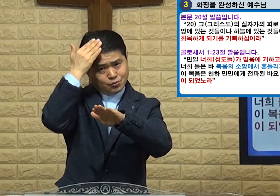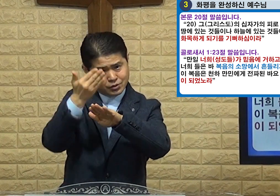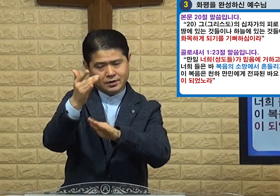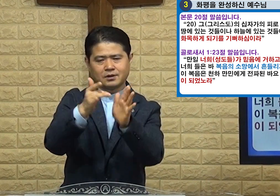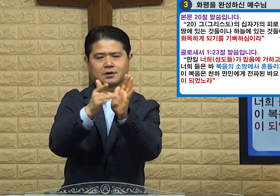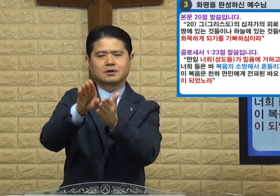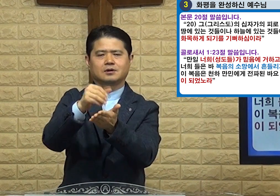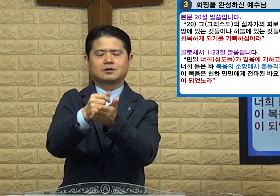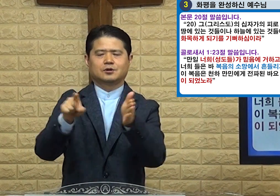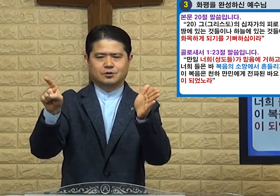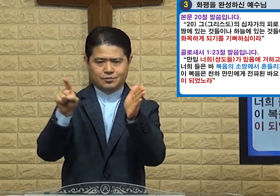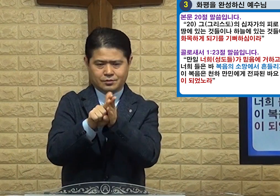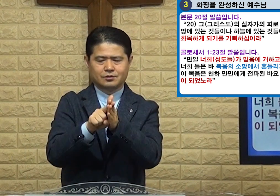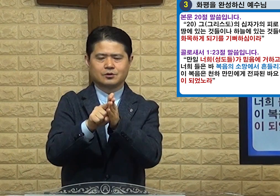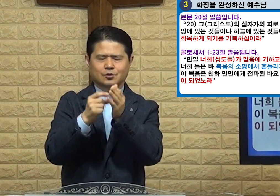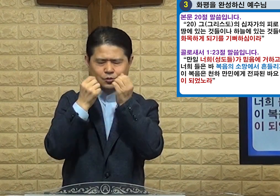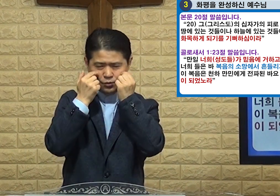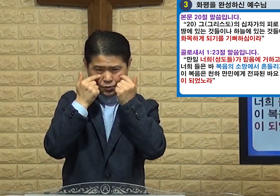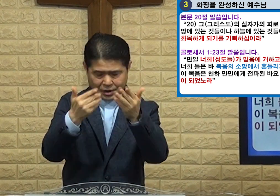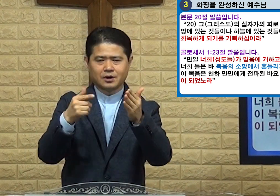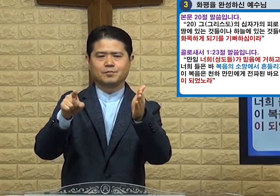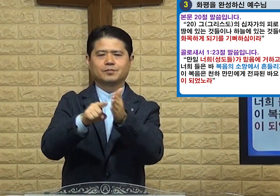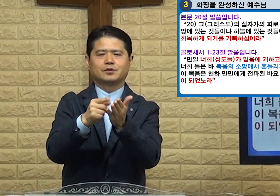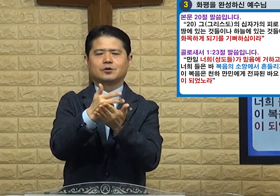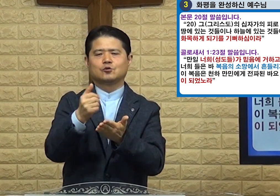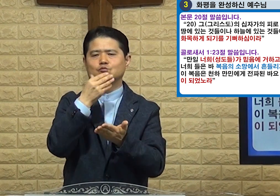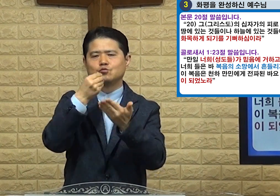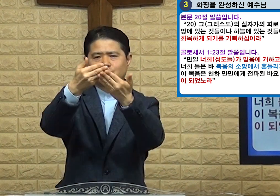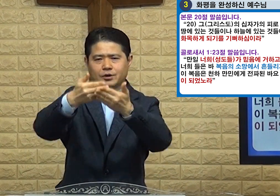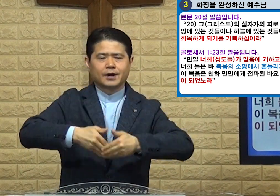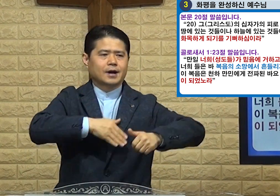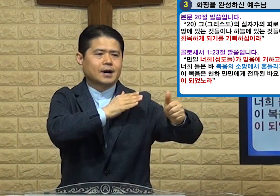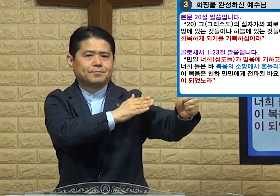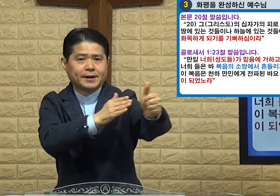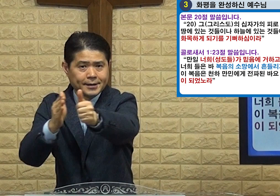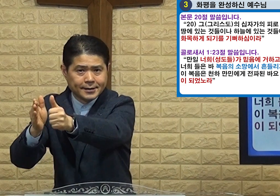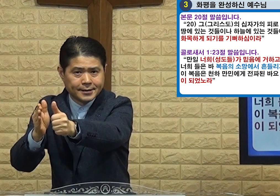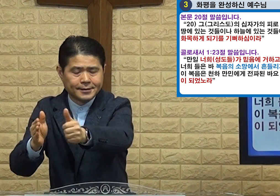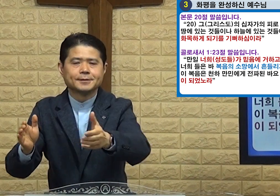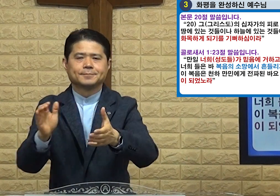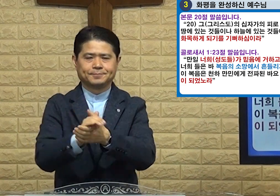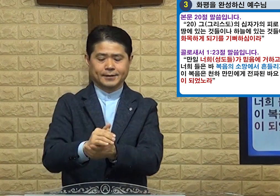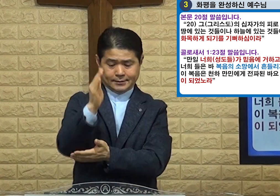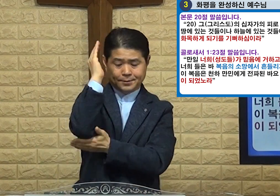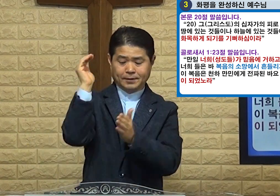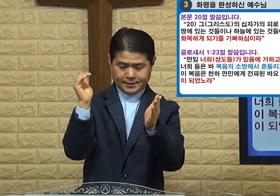강하게 우리 교회 머리 대신 예수님을 믿고 새롭게 변화된 믿음으로 살기를 바랍니다.